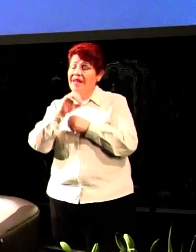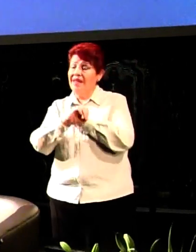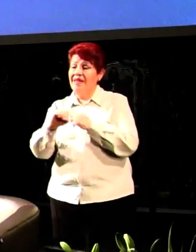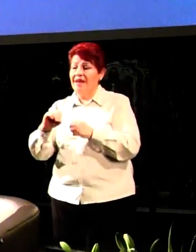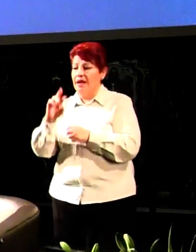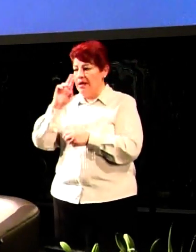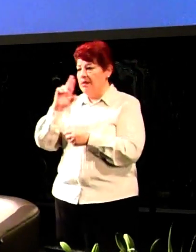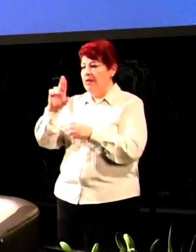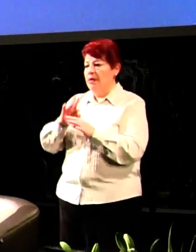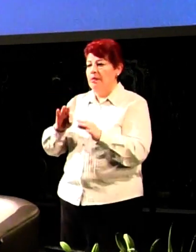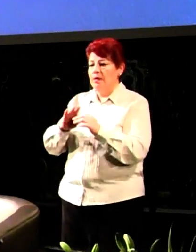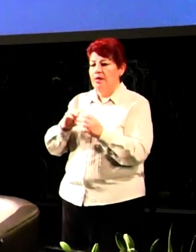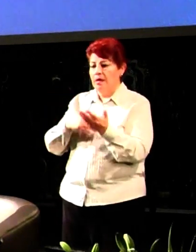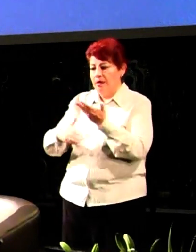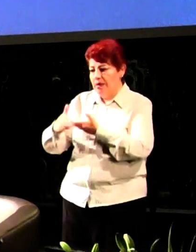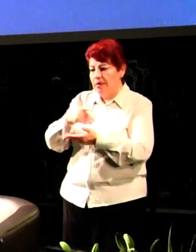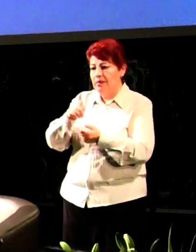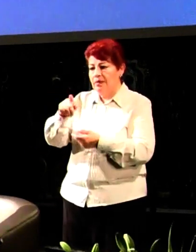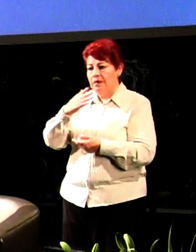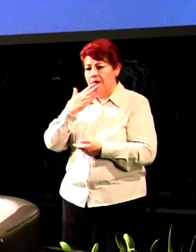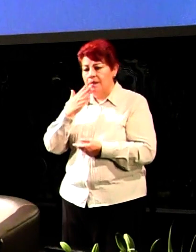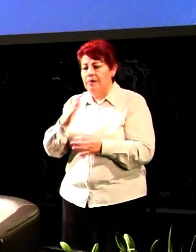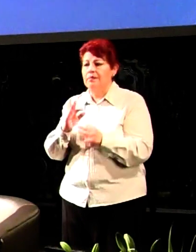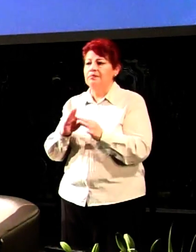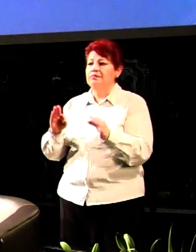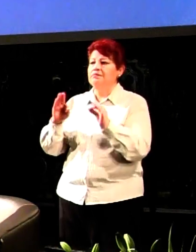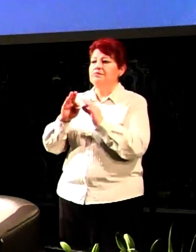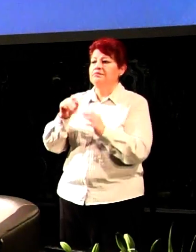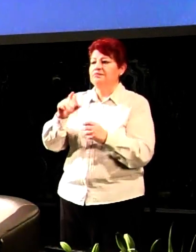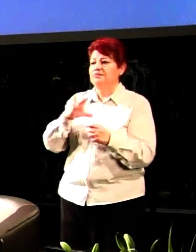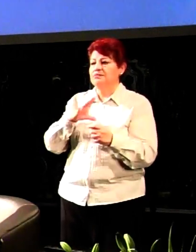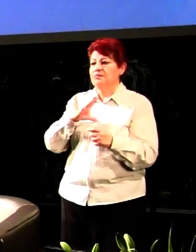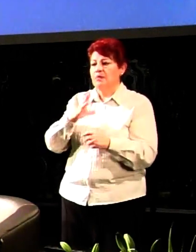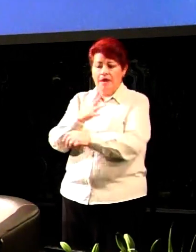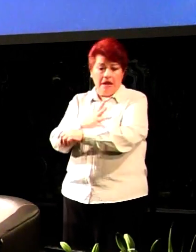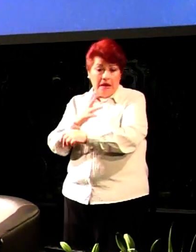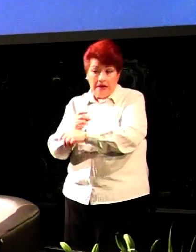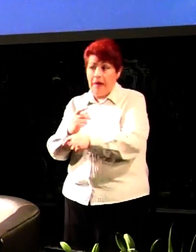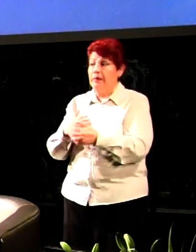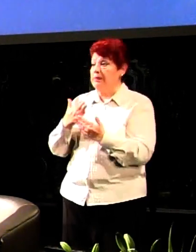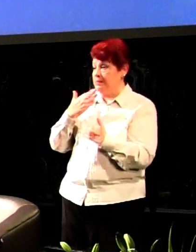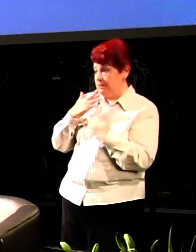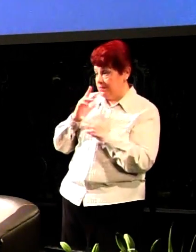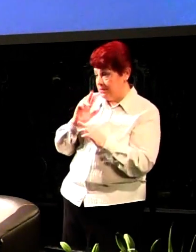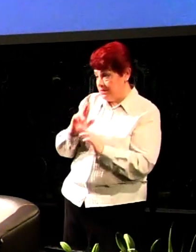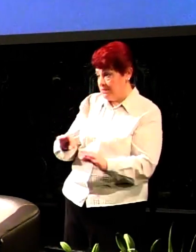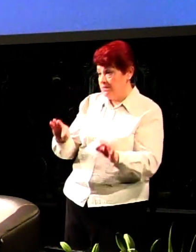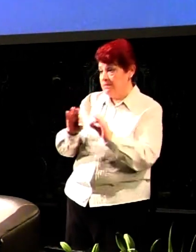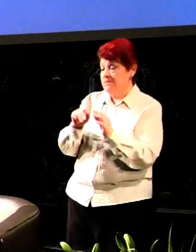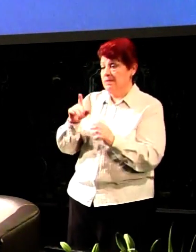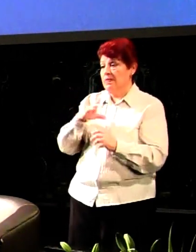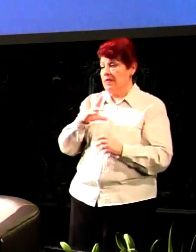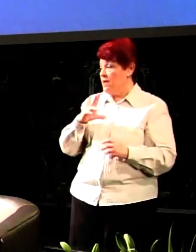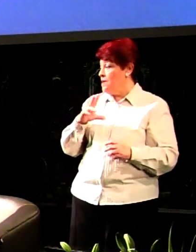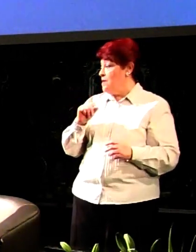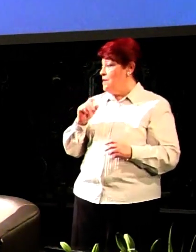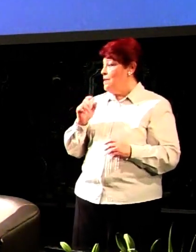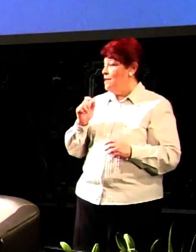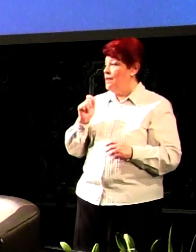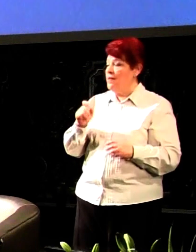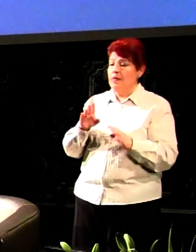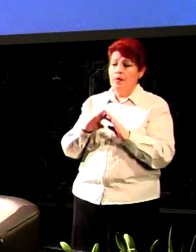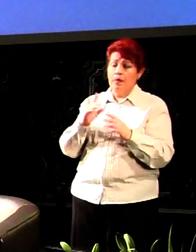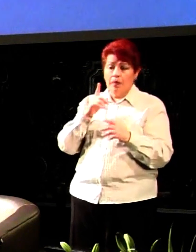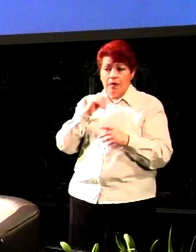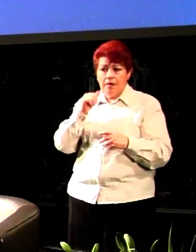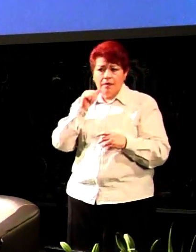es importante, la cooperación es importante, la honestidad es importante, primero tengo que enseñarte cómo escuchar